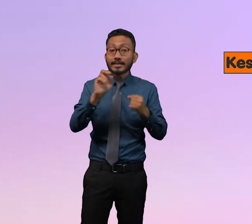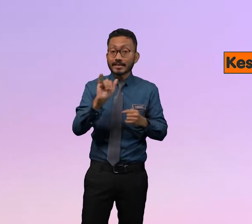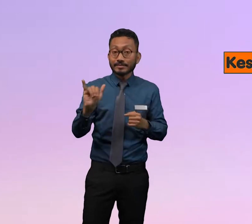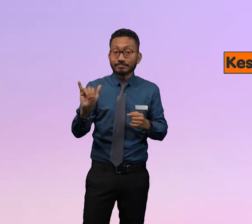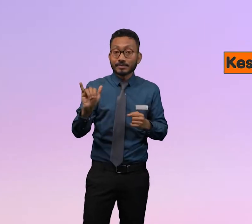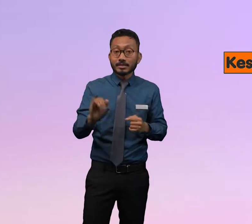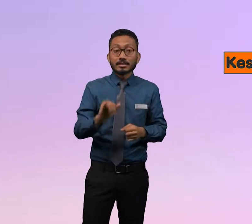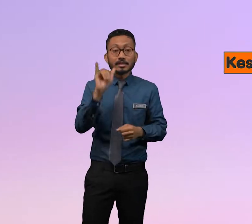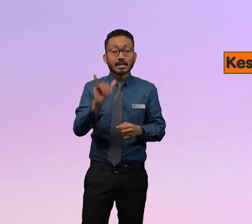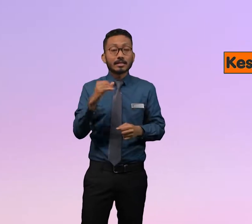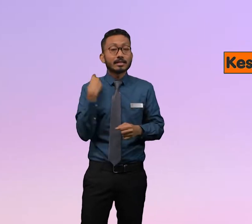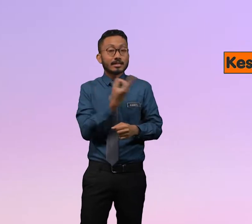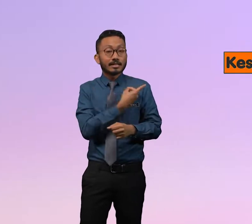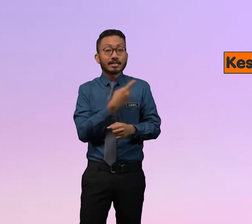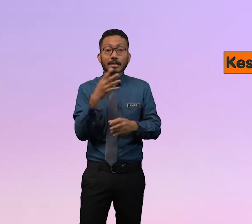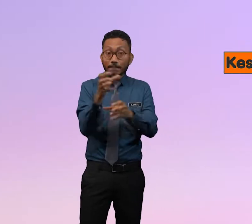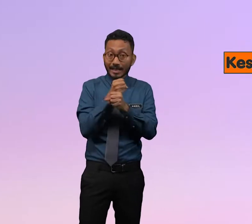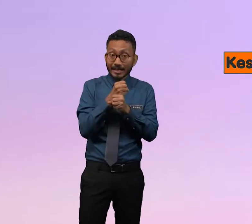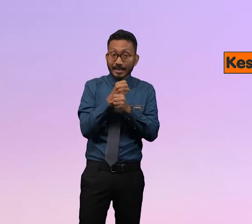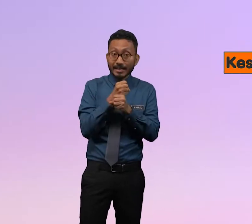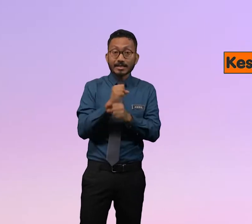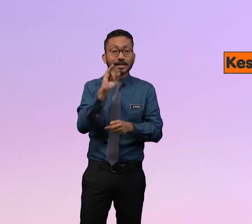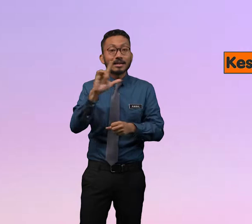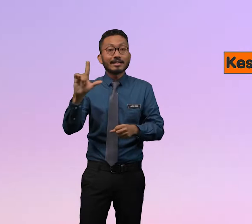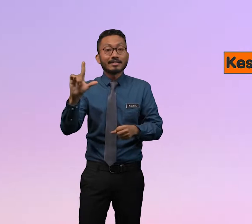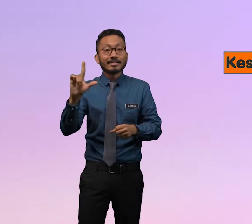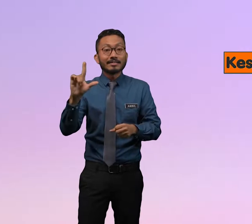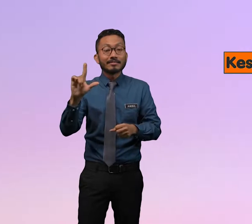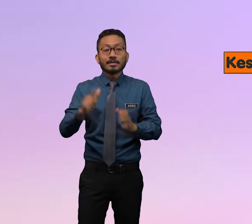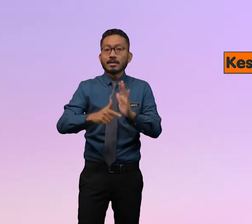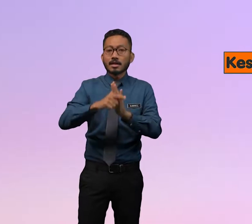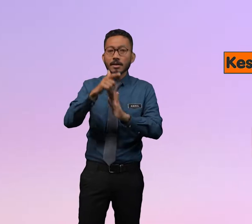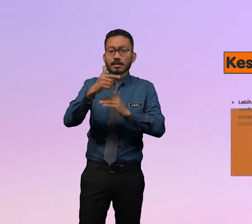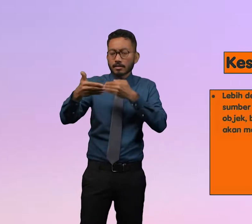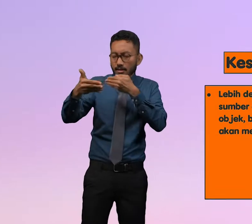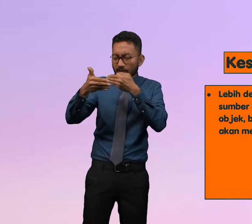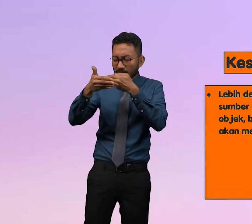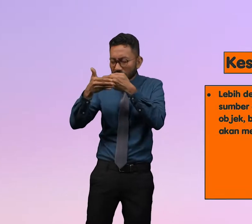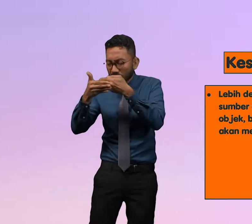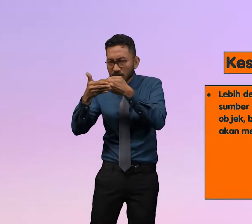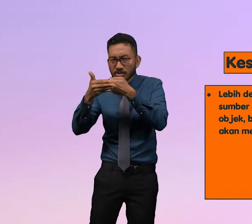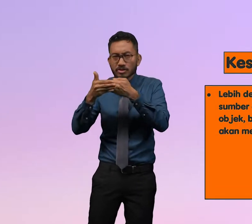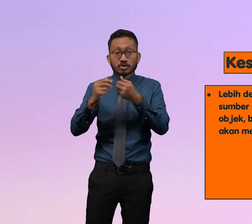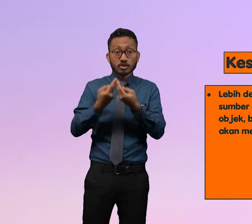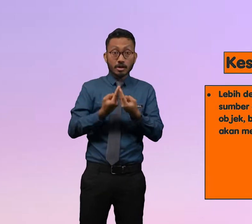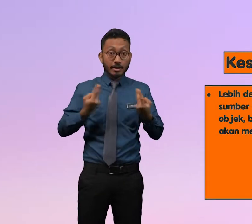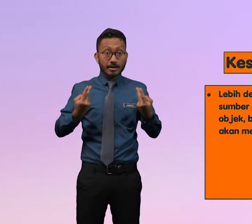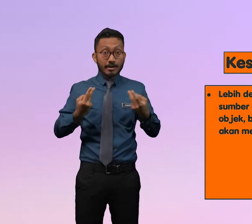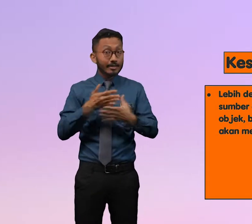Kecepolannya yang kita dapat ialah lebih dekat jolak